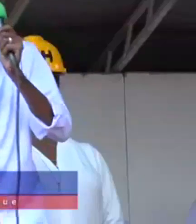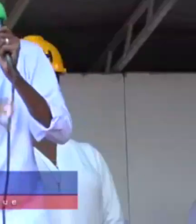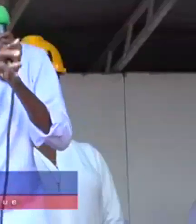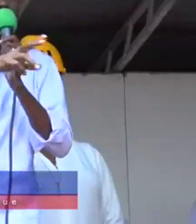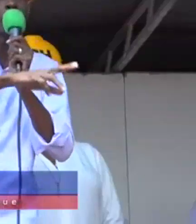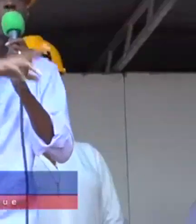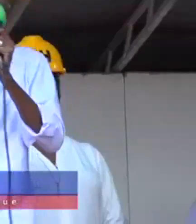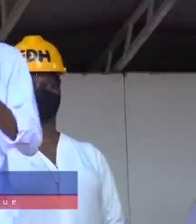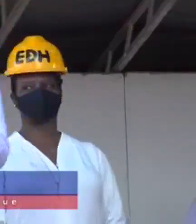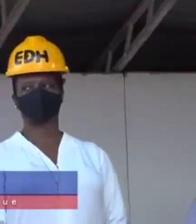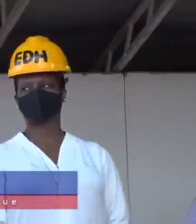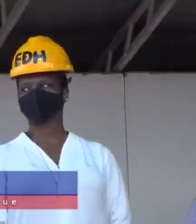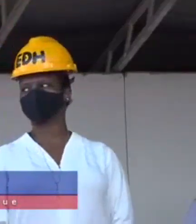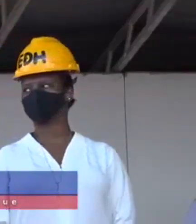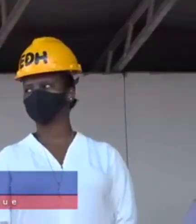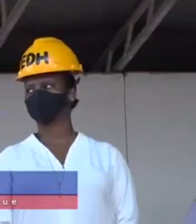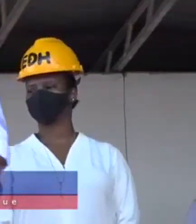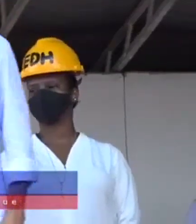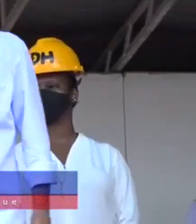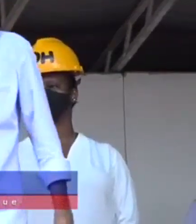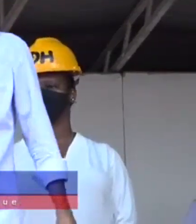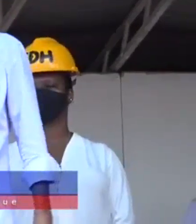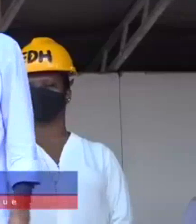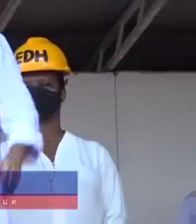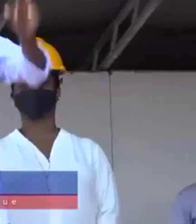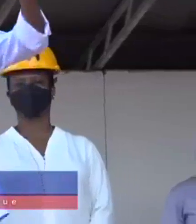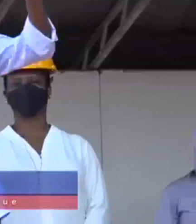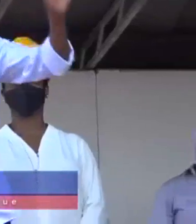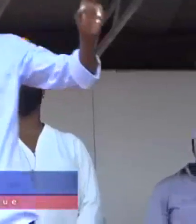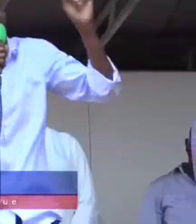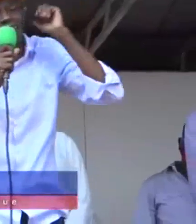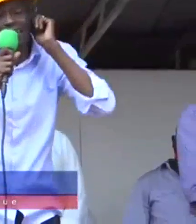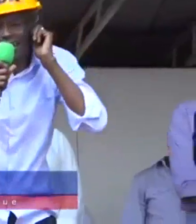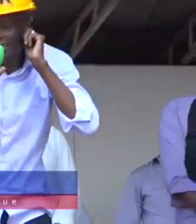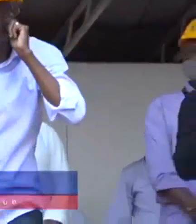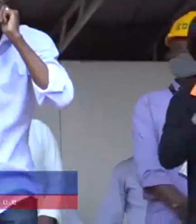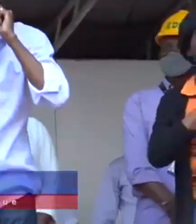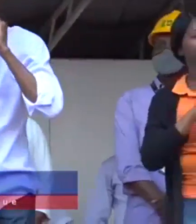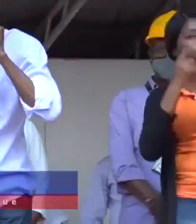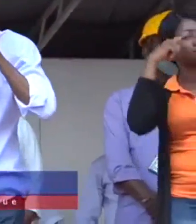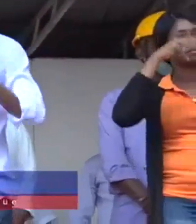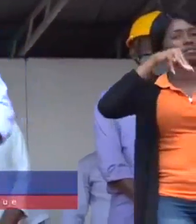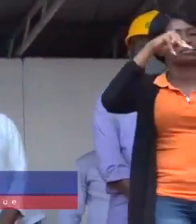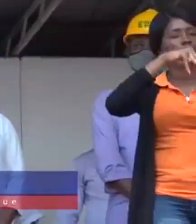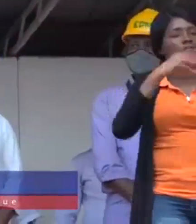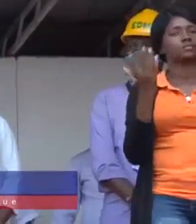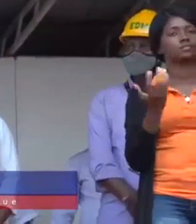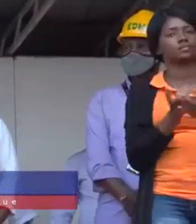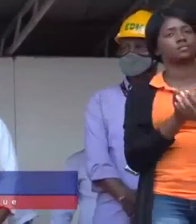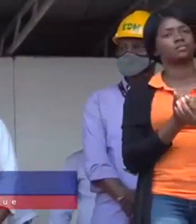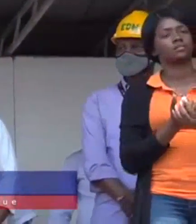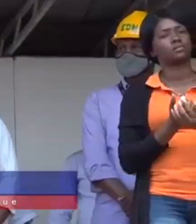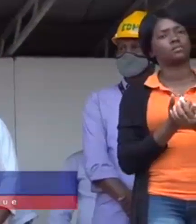à la centrale électrique au Caille. Tirez mandat à la centrale électrique Saint-Raphaël. Tirez mandat